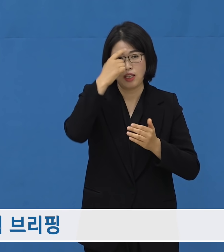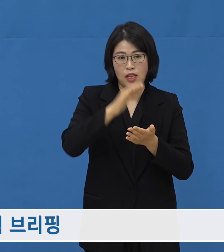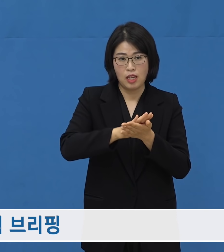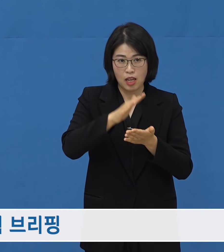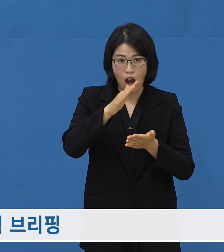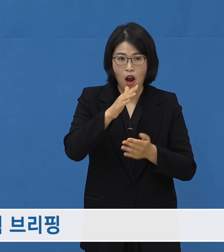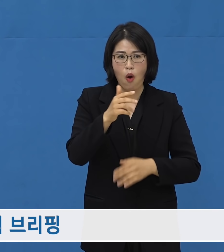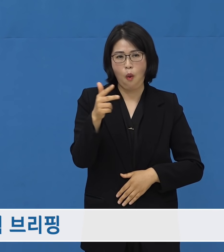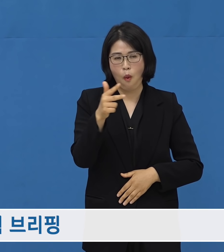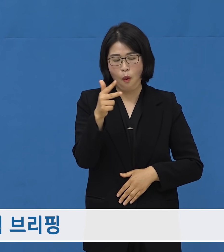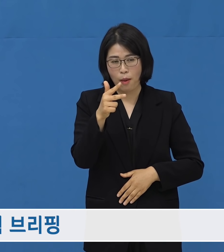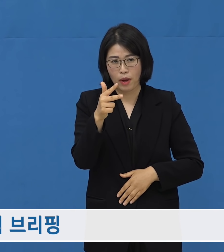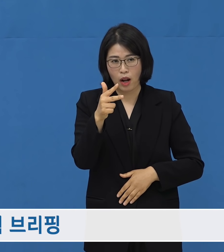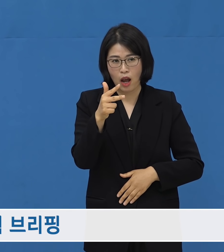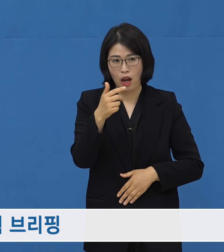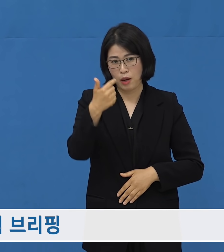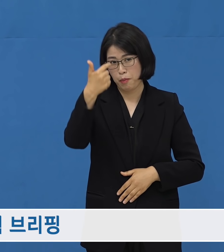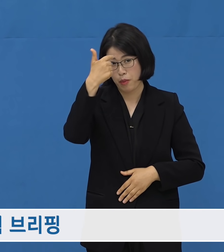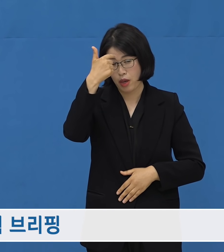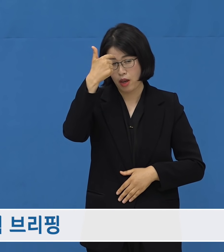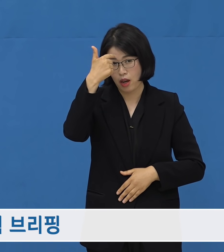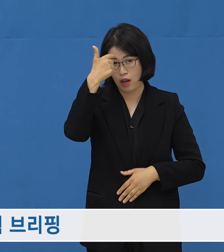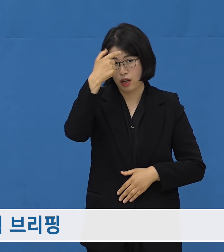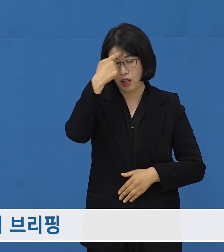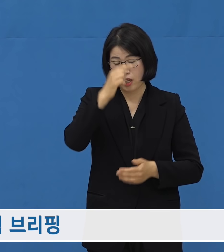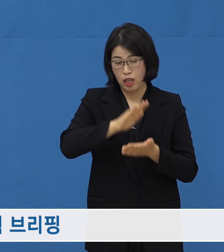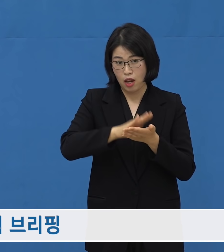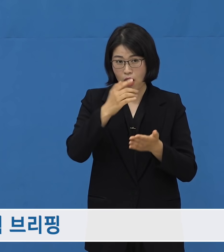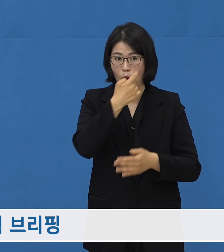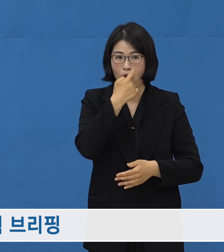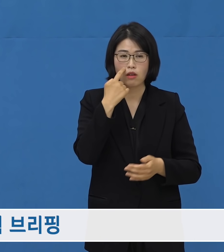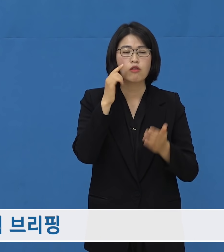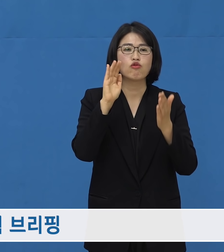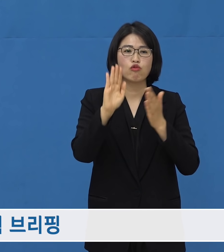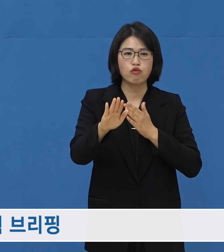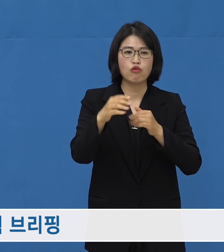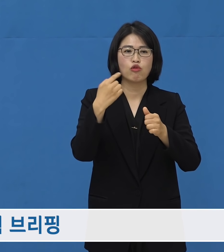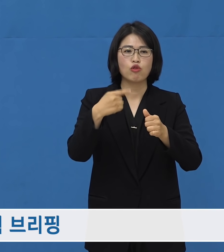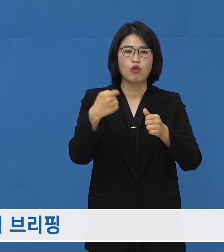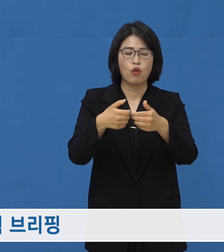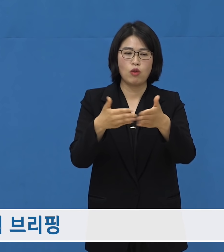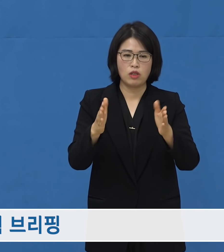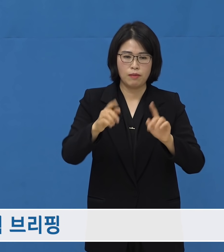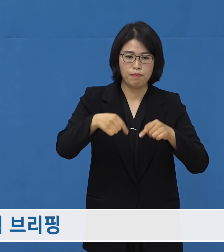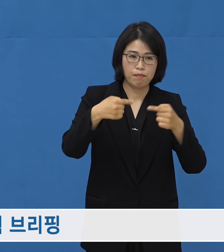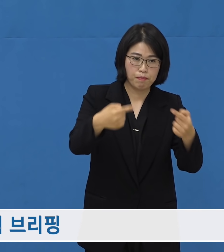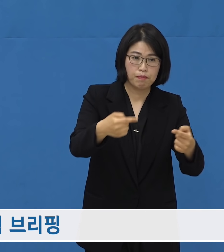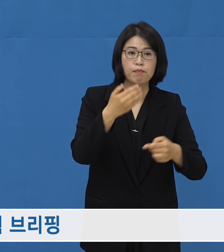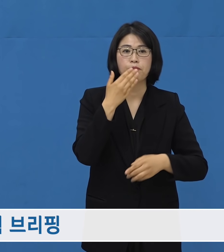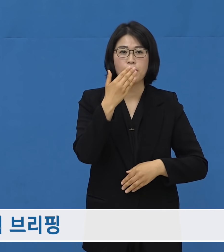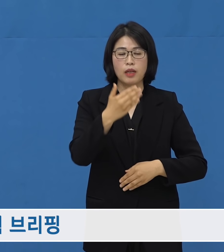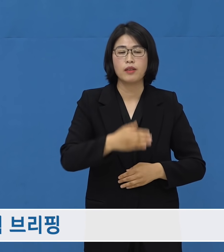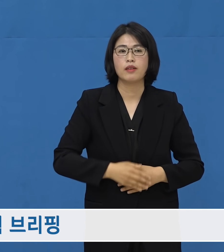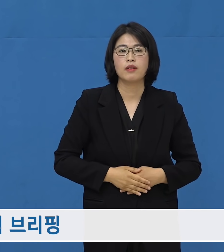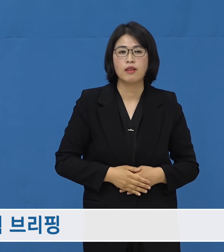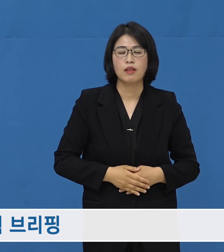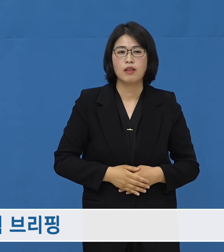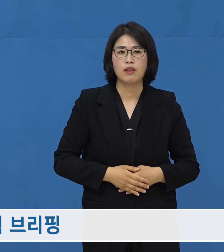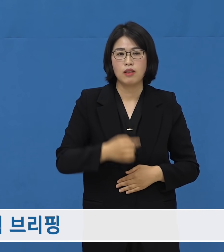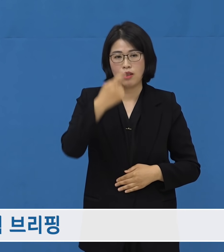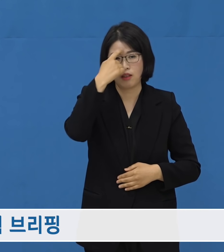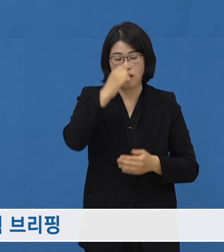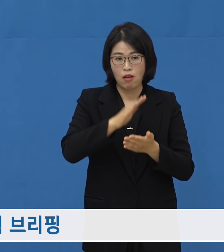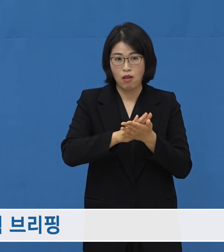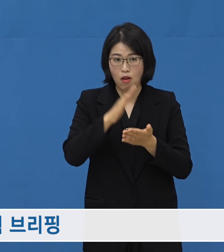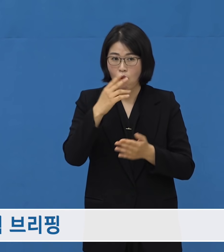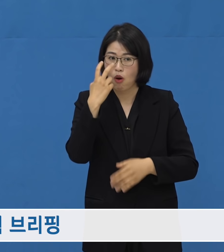카메라와 비접촉식 체온계로 발열 체크 후 교실로 입실하게 됩니다. 발열 체크